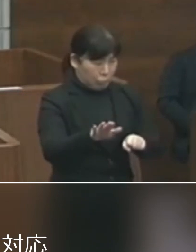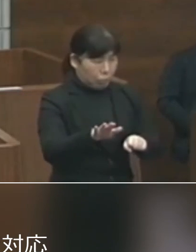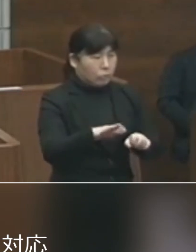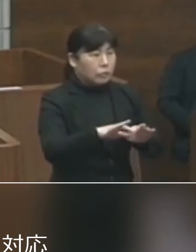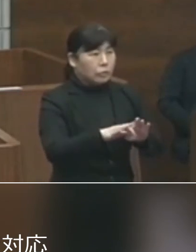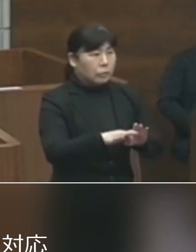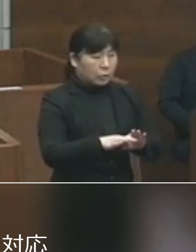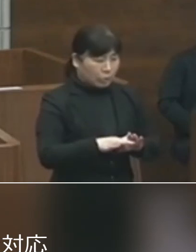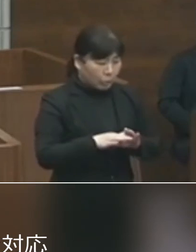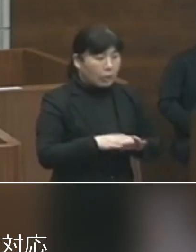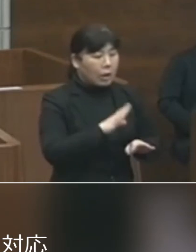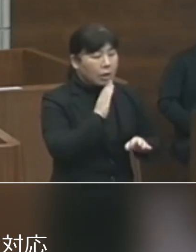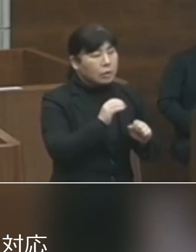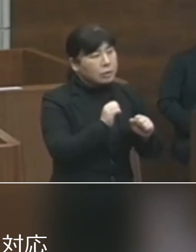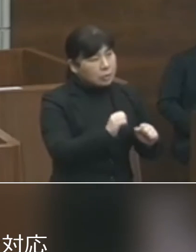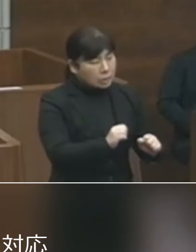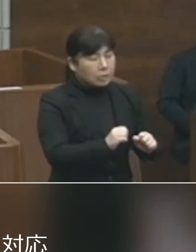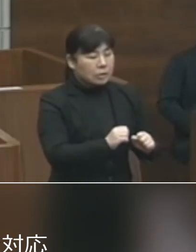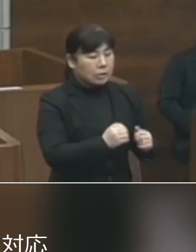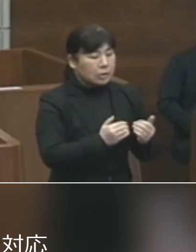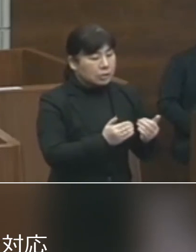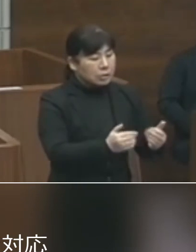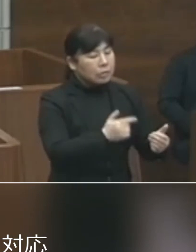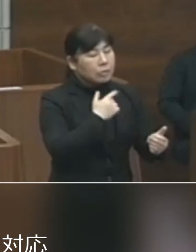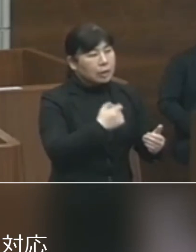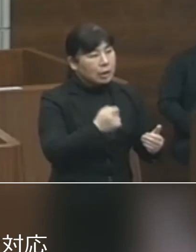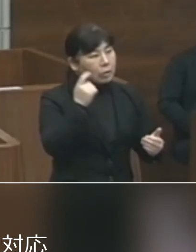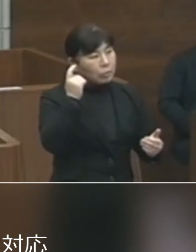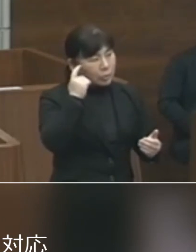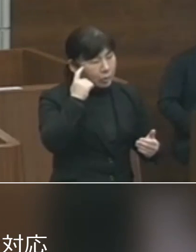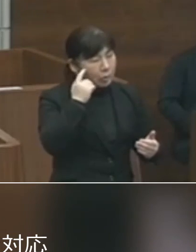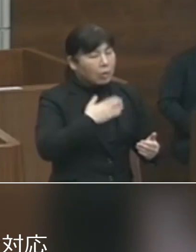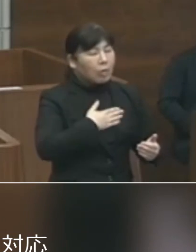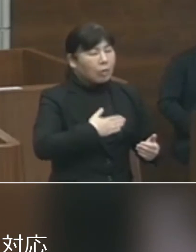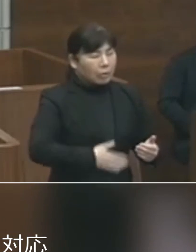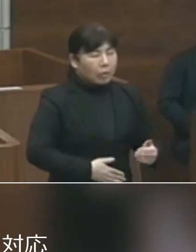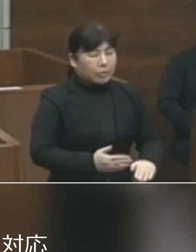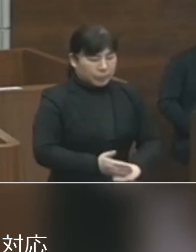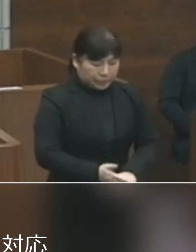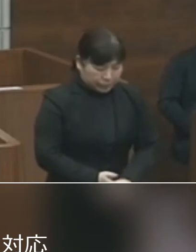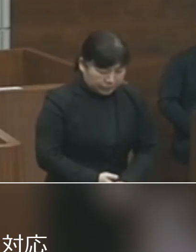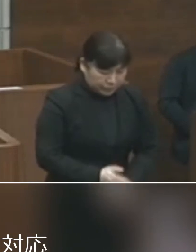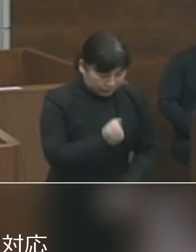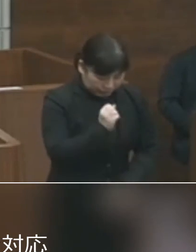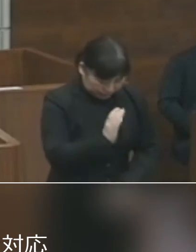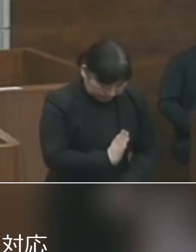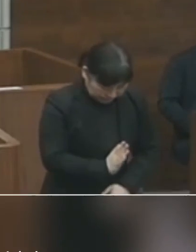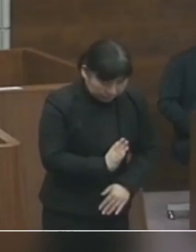実施していきたいと考えておりますので、ご理解賜りますようよろしくお願いいたします。